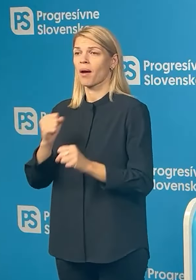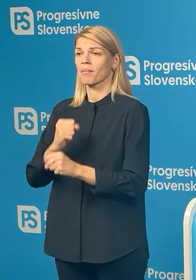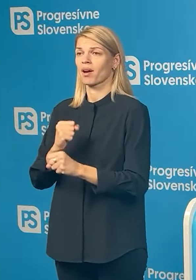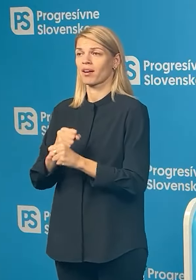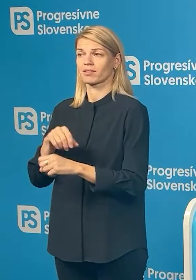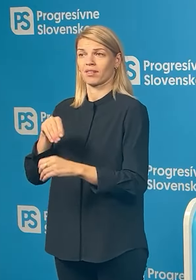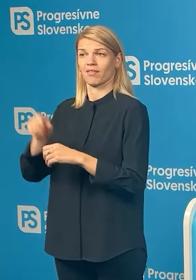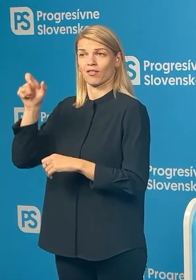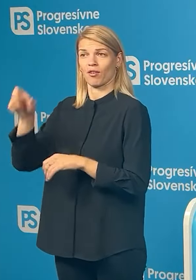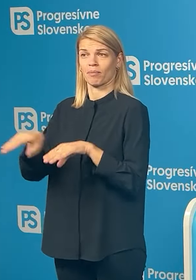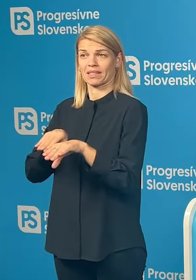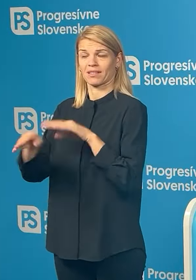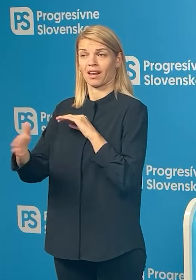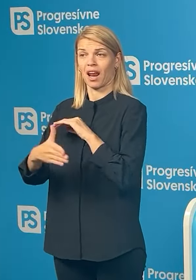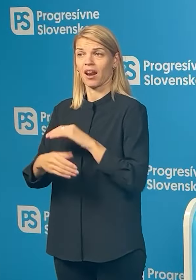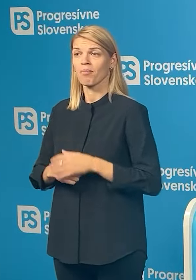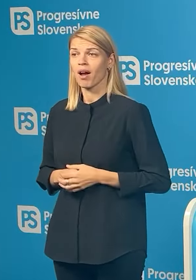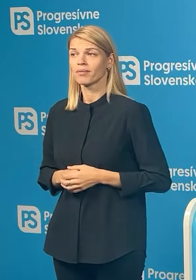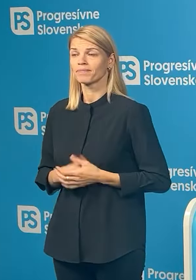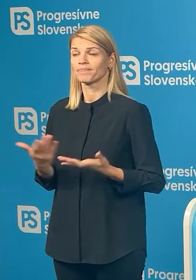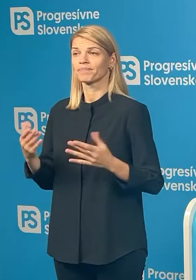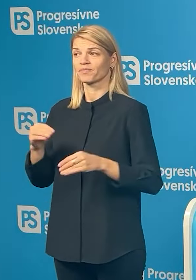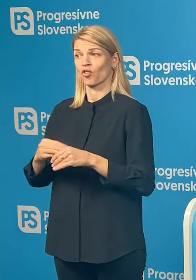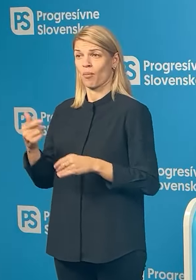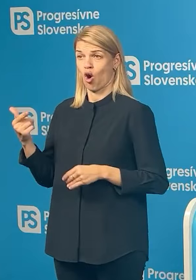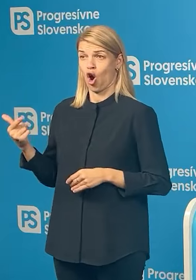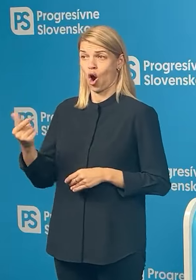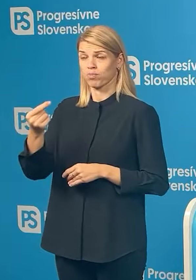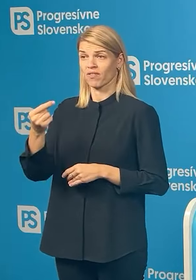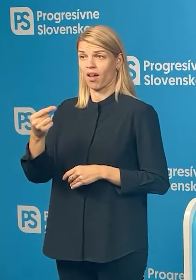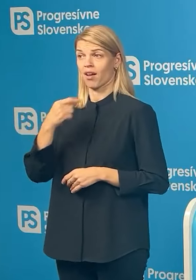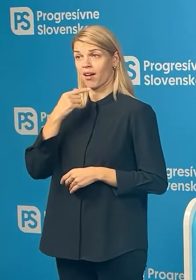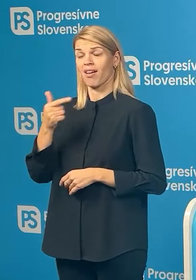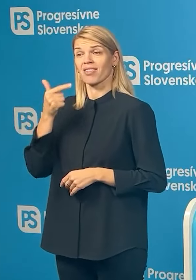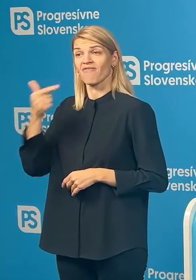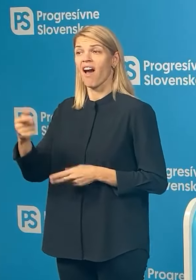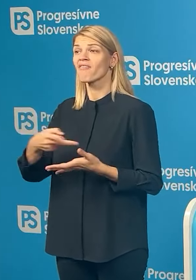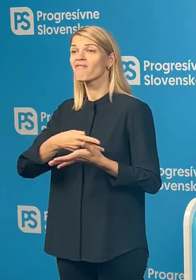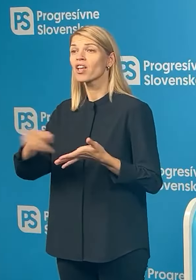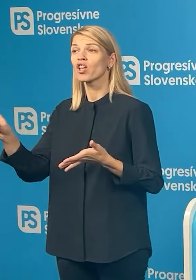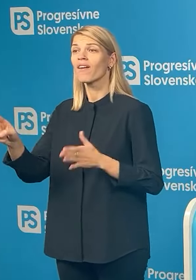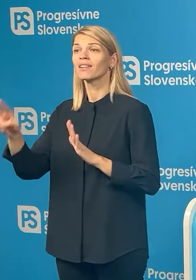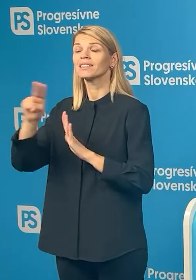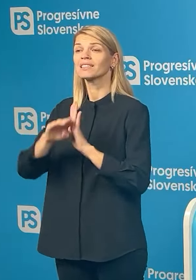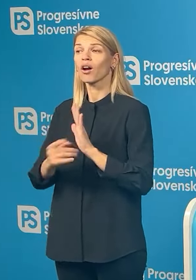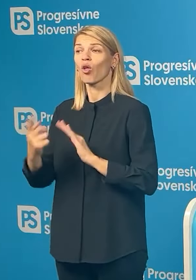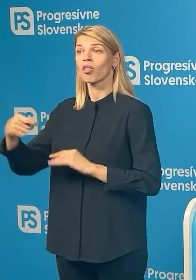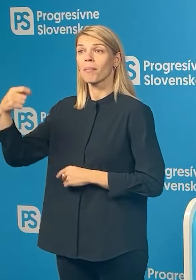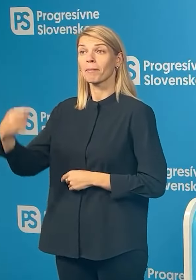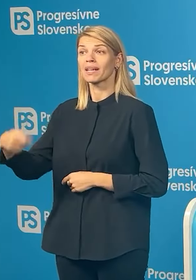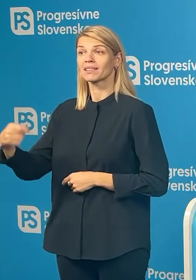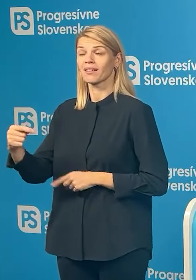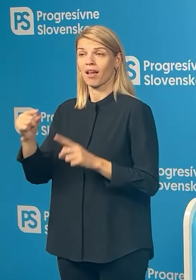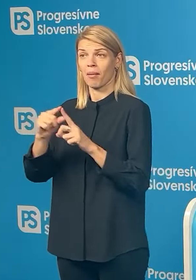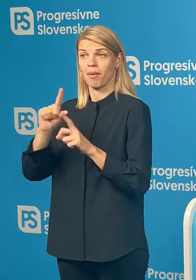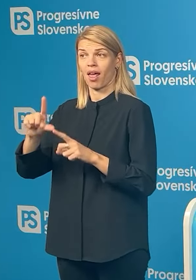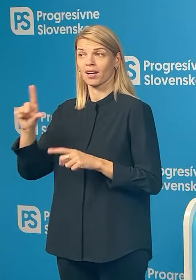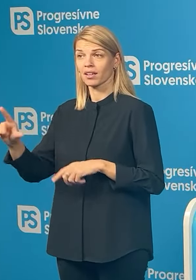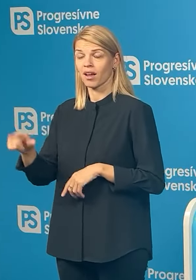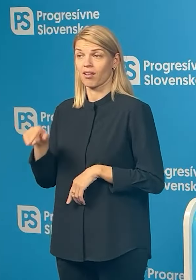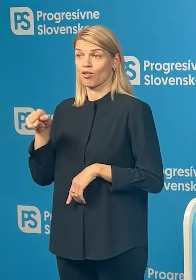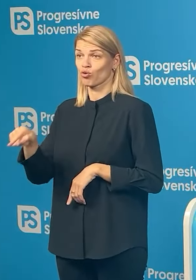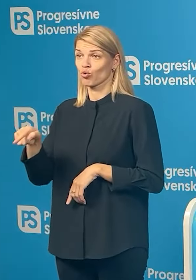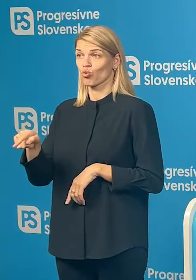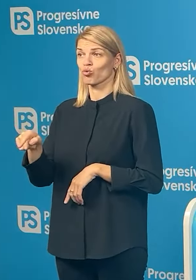Tomáša Tarabu ako fakt, že obidva, slovom dva vetované zákony od prezidenta Pellegriniho sú